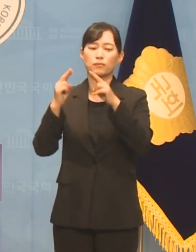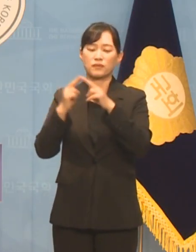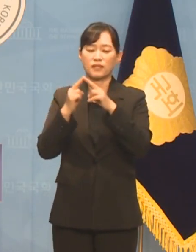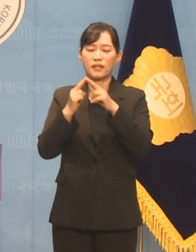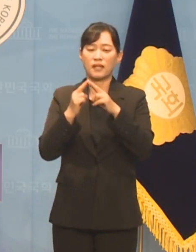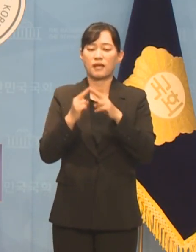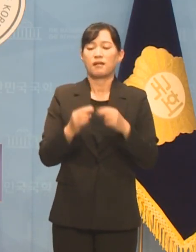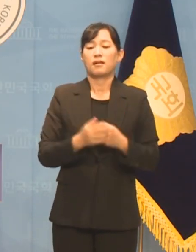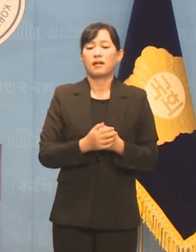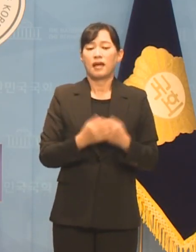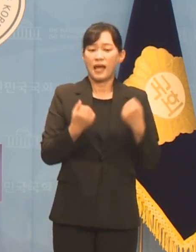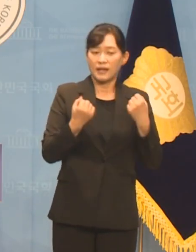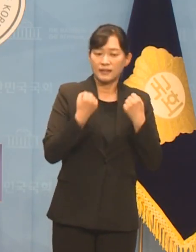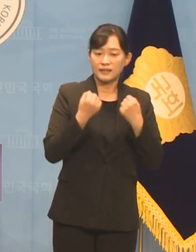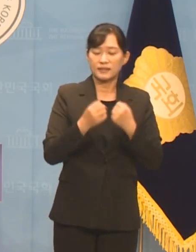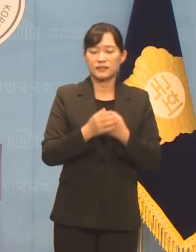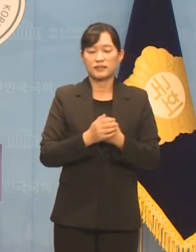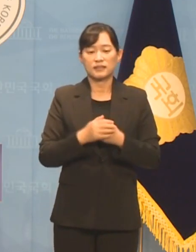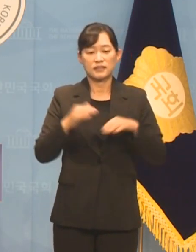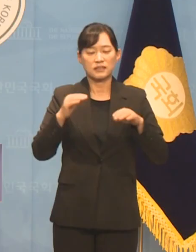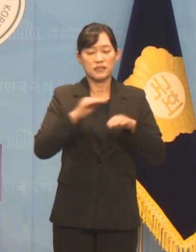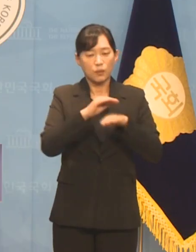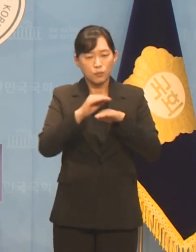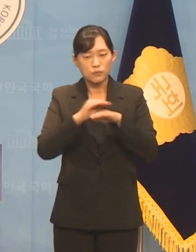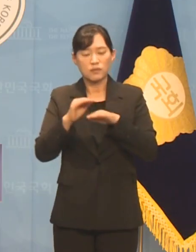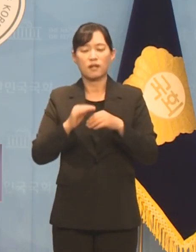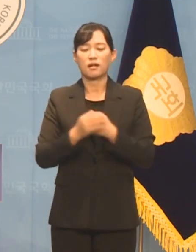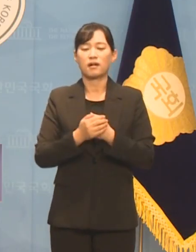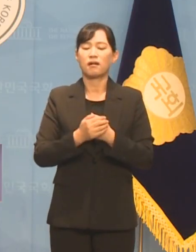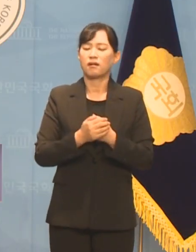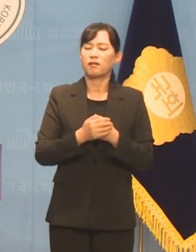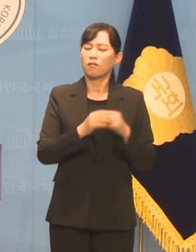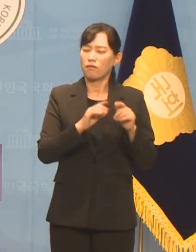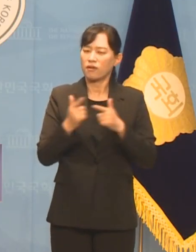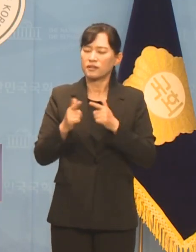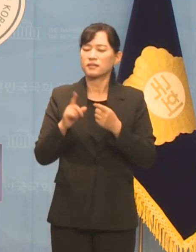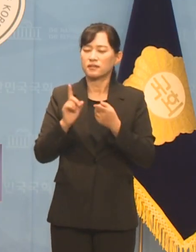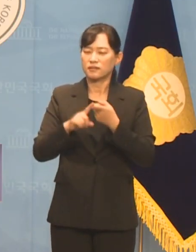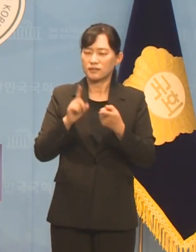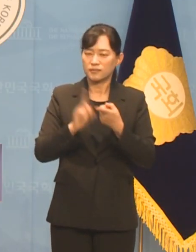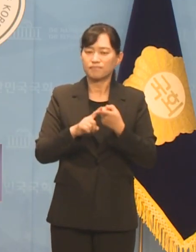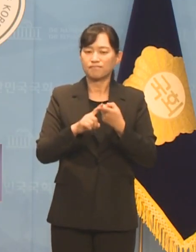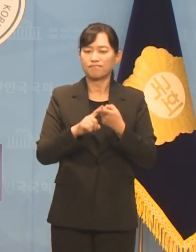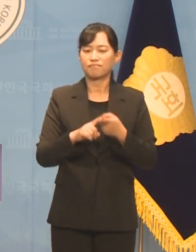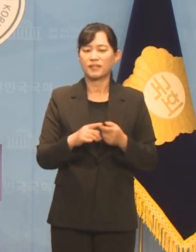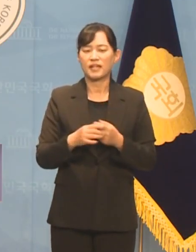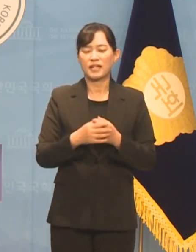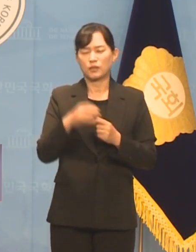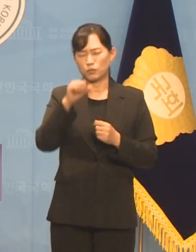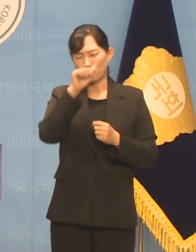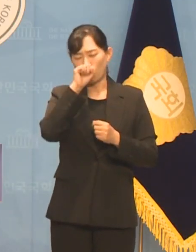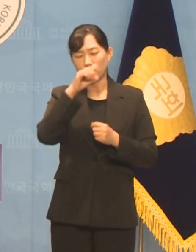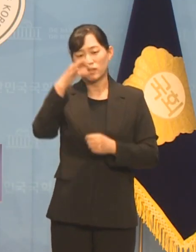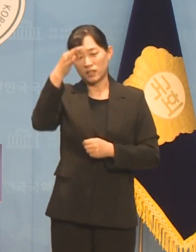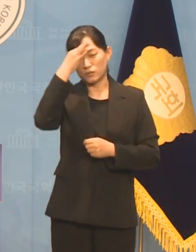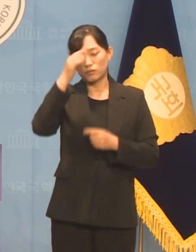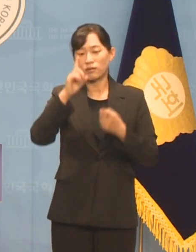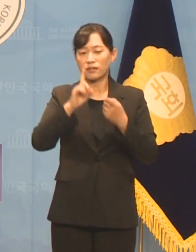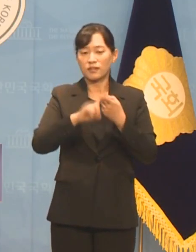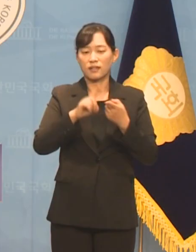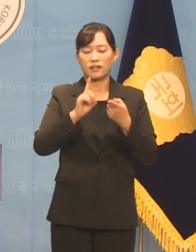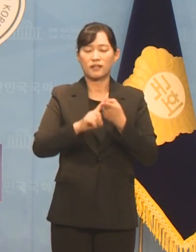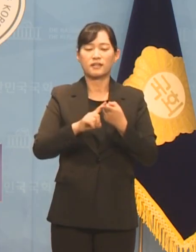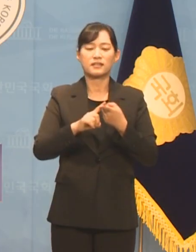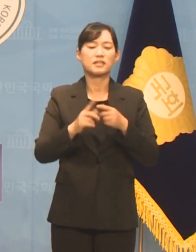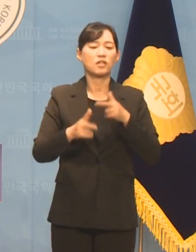헬스, 모빌리티, 탈탄소 에너지 전환 등 5대 첨단 기술 분야의 R&I 사업을